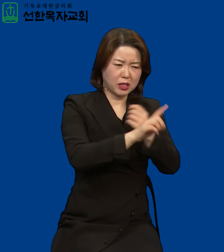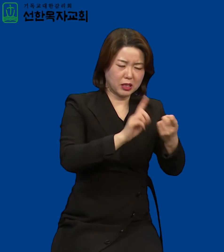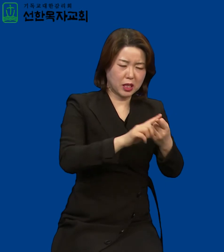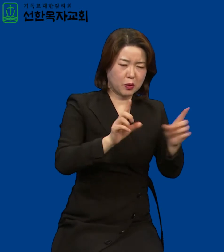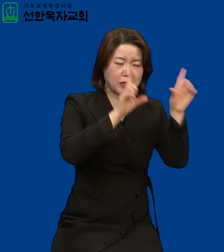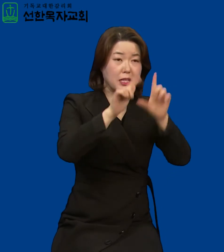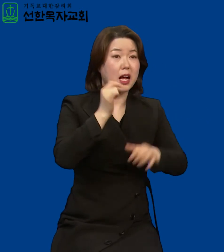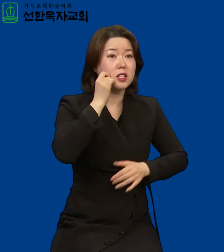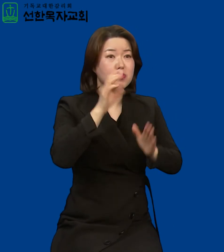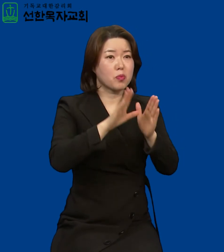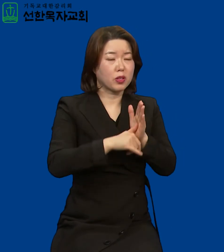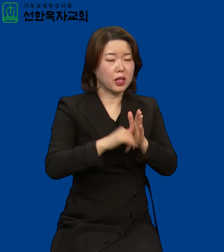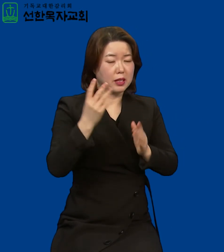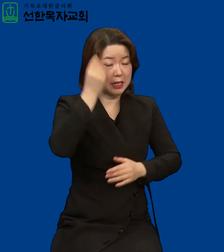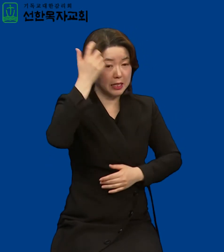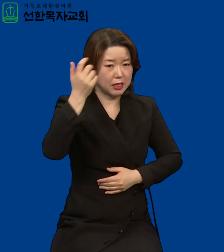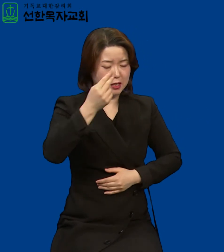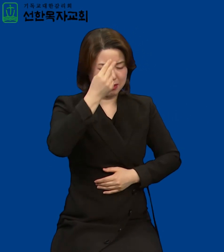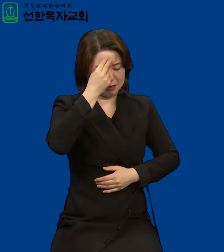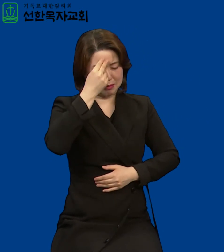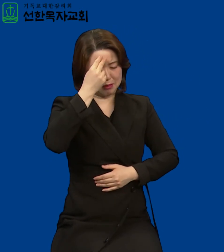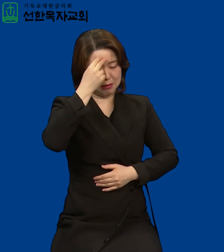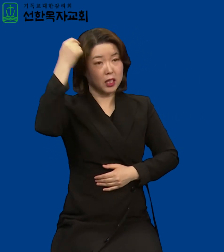때 성령의 근심이 느껴진다면